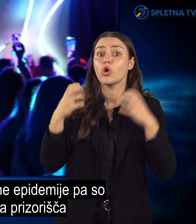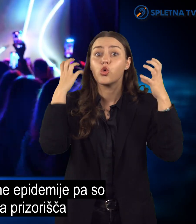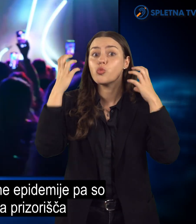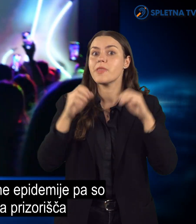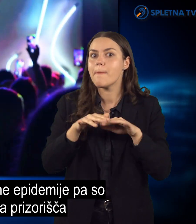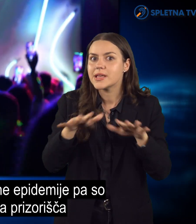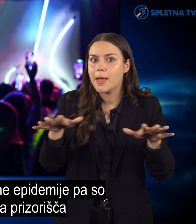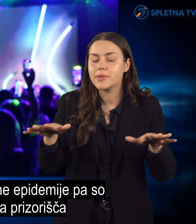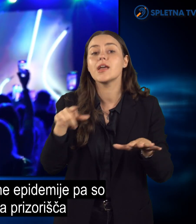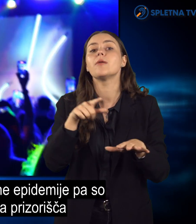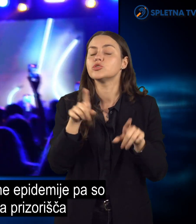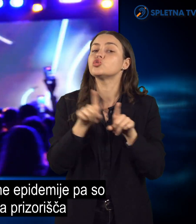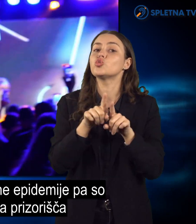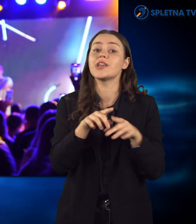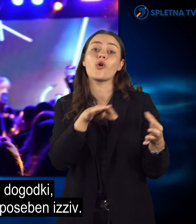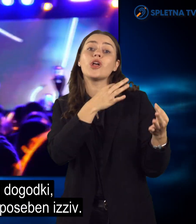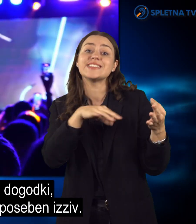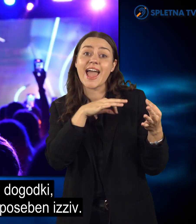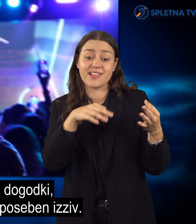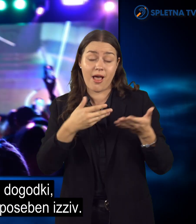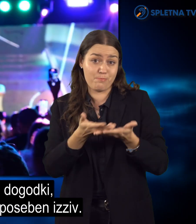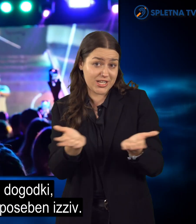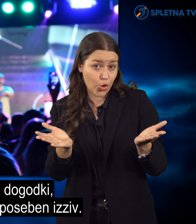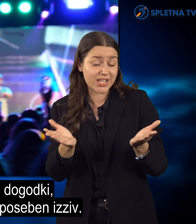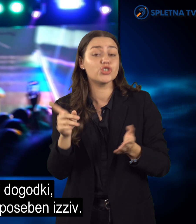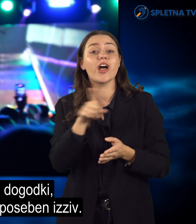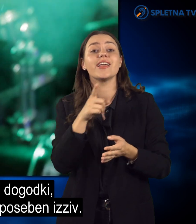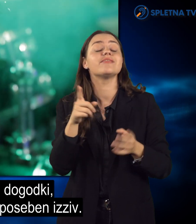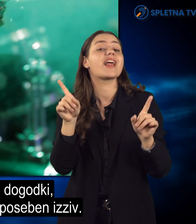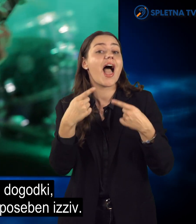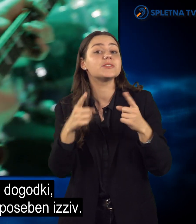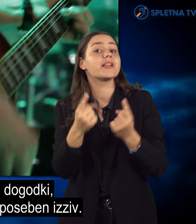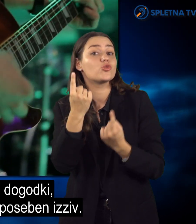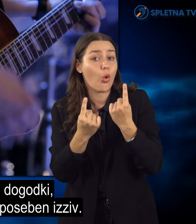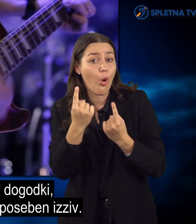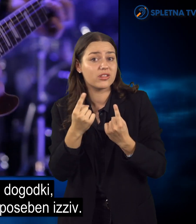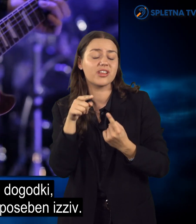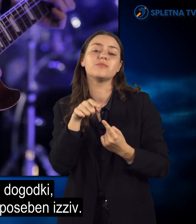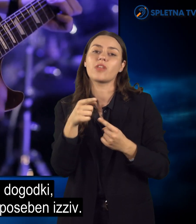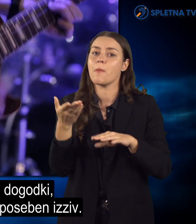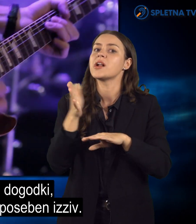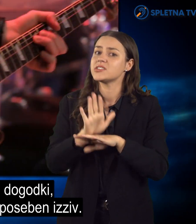epidemije pa so tudi koncertna prizorišča in glasbeni dogodki, ki predstavljajo poseben izziv.